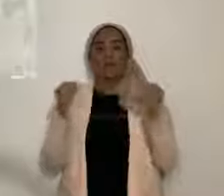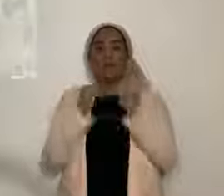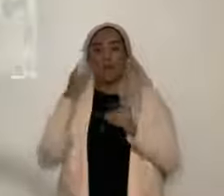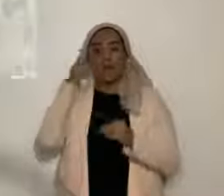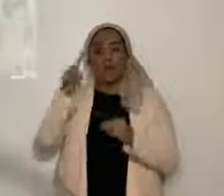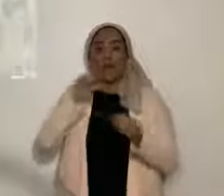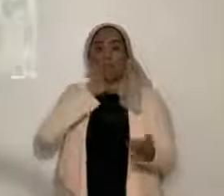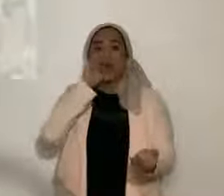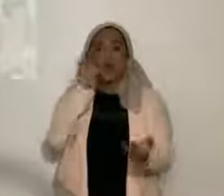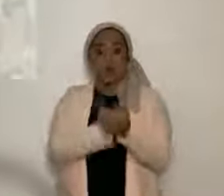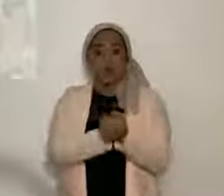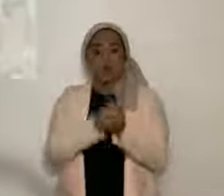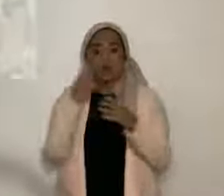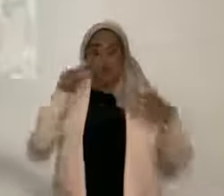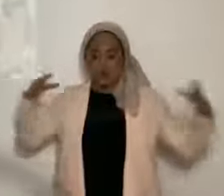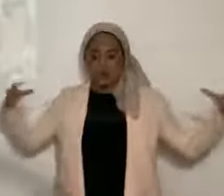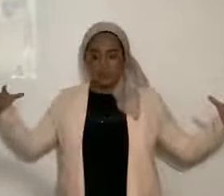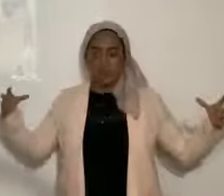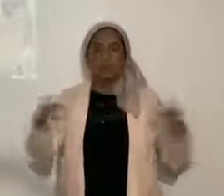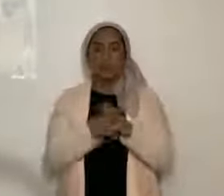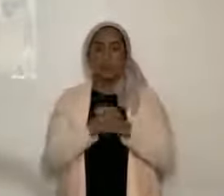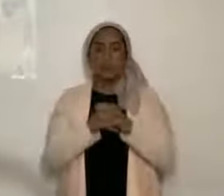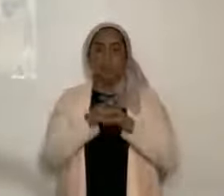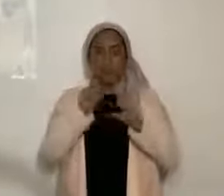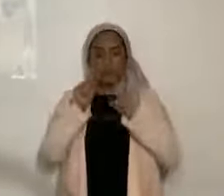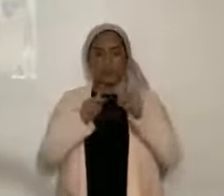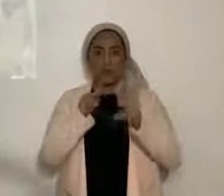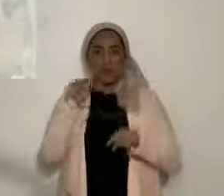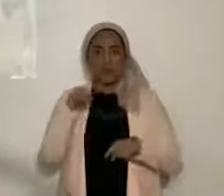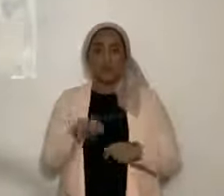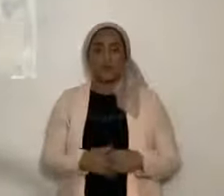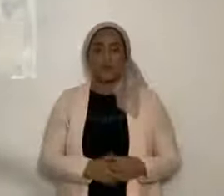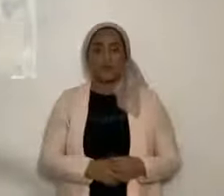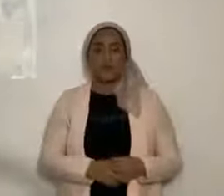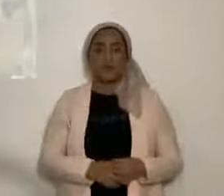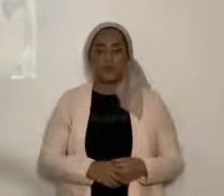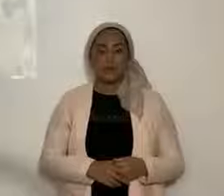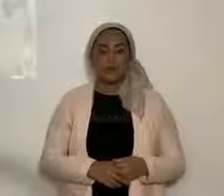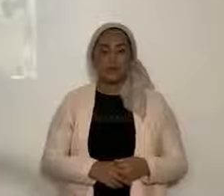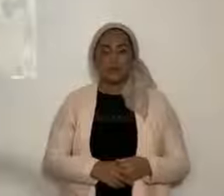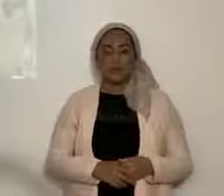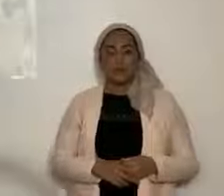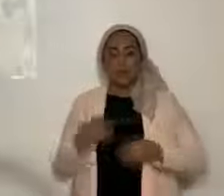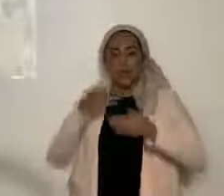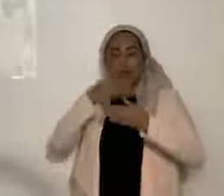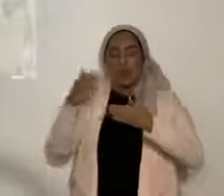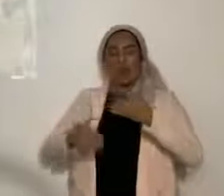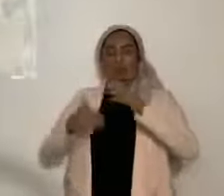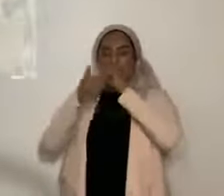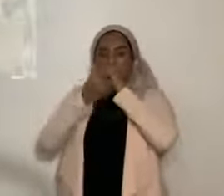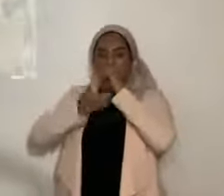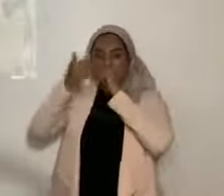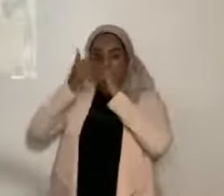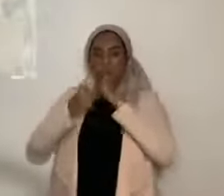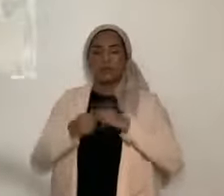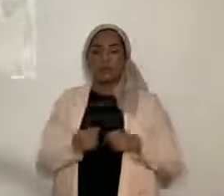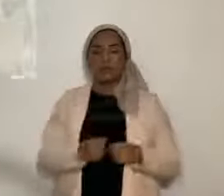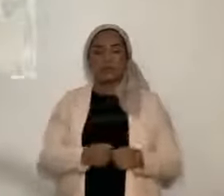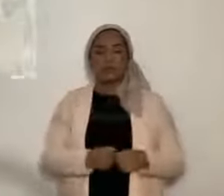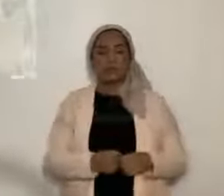boda, que es para reunir al pueblo. ¿Sí? La final trompeta, ya lo dije primero, que